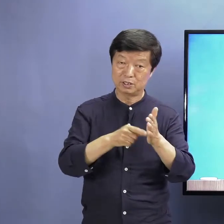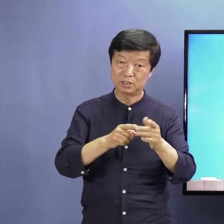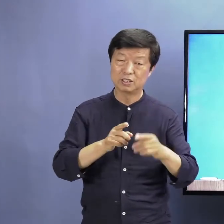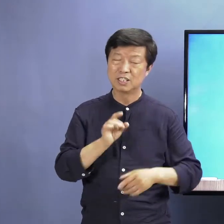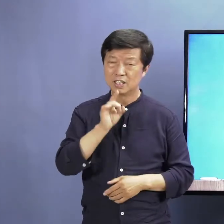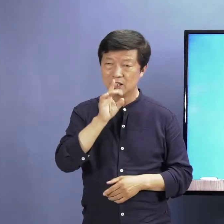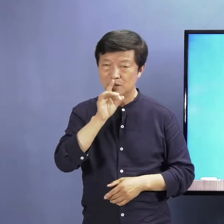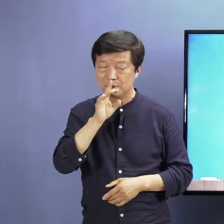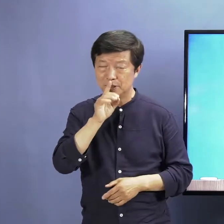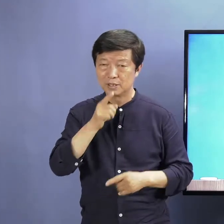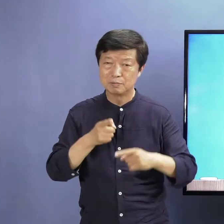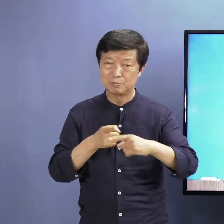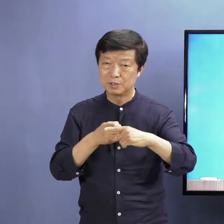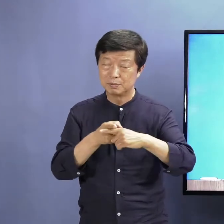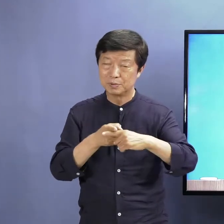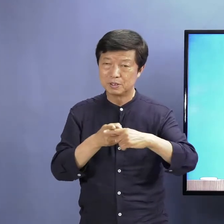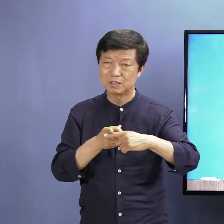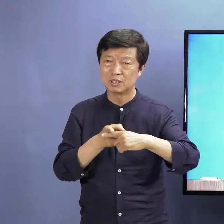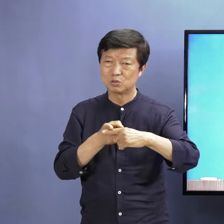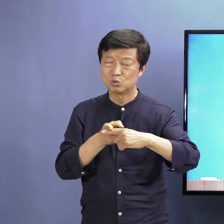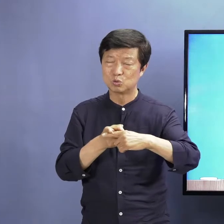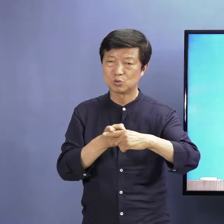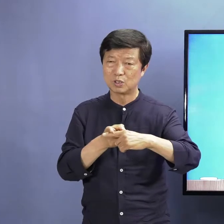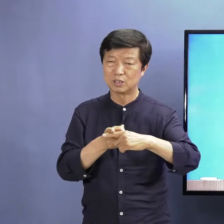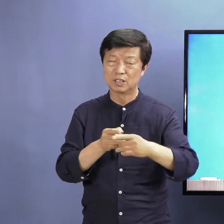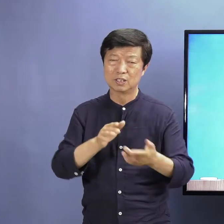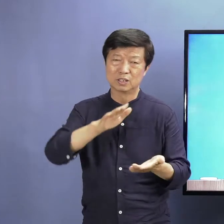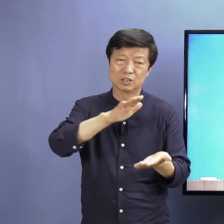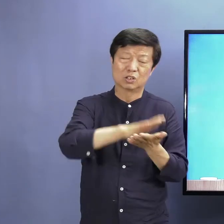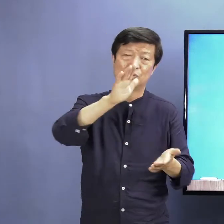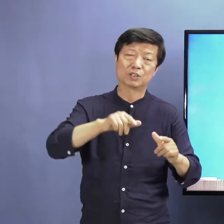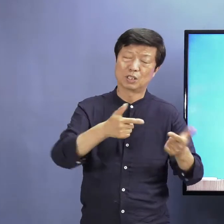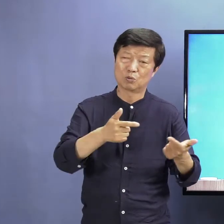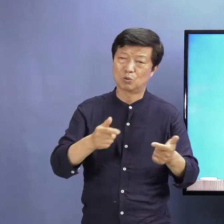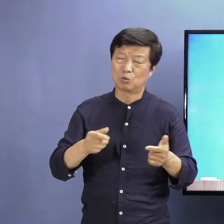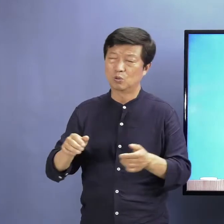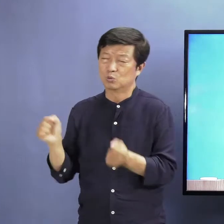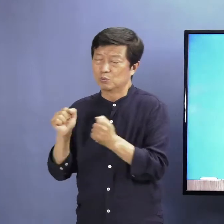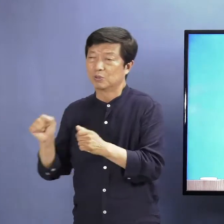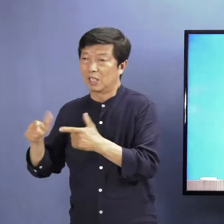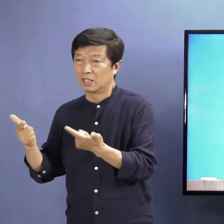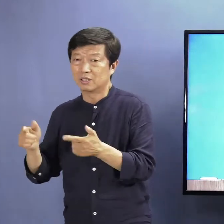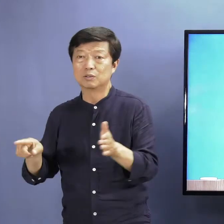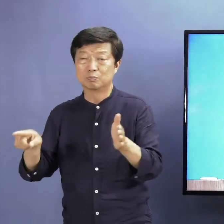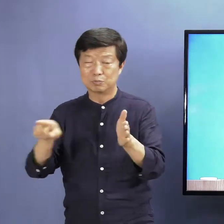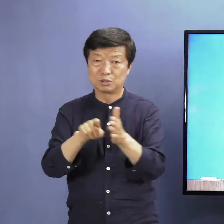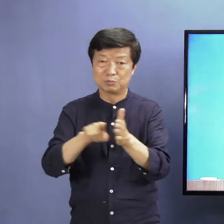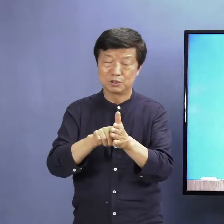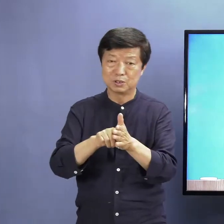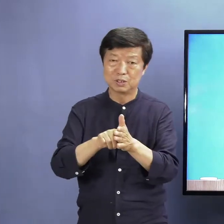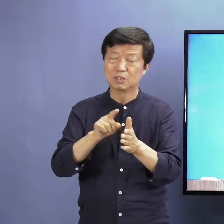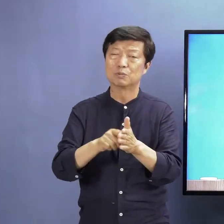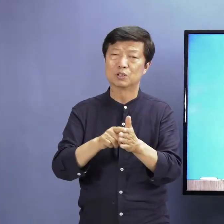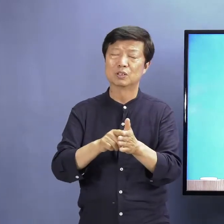신앙 가지고는 절대로 신앙을 지킬 수 없고요, 그리고 영적으로 살아남을 수가 없습니다.